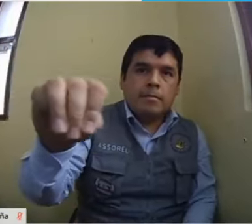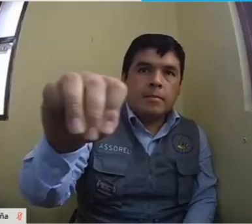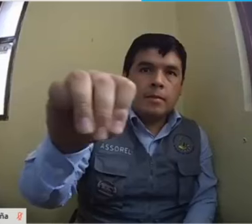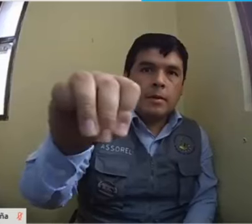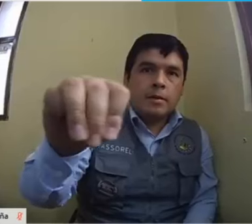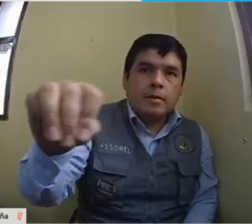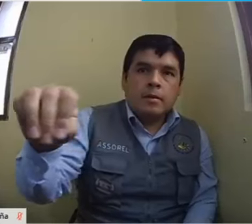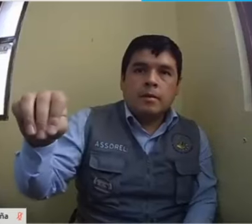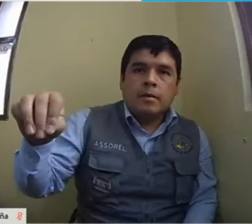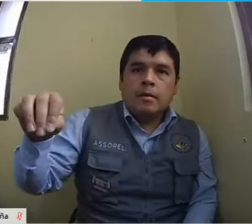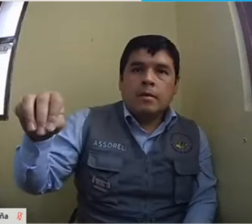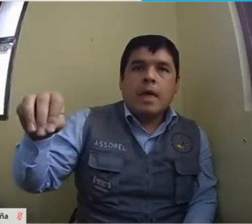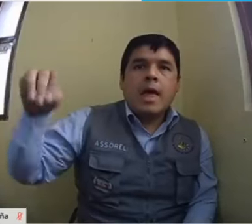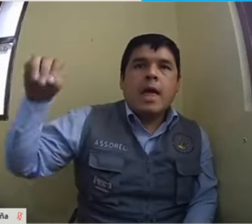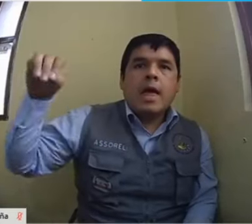Esa es la M.